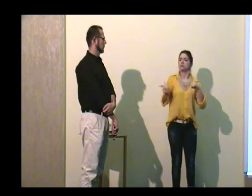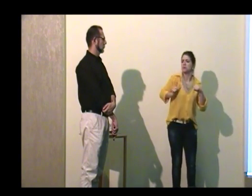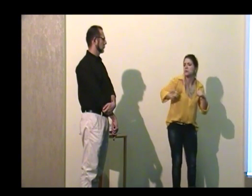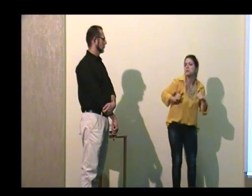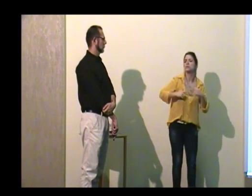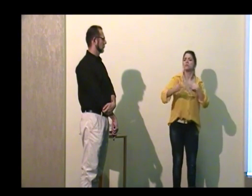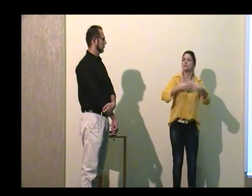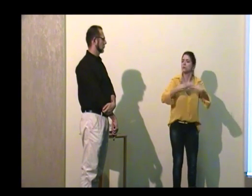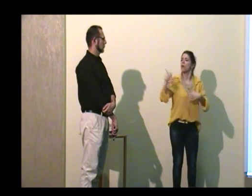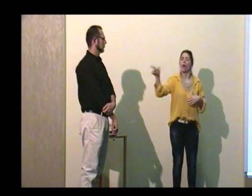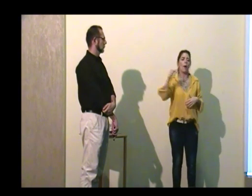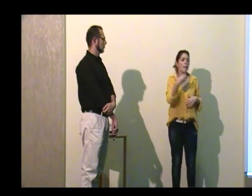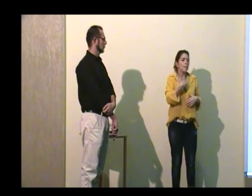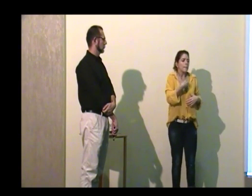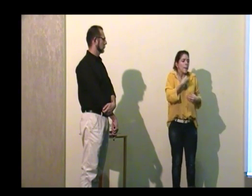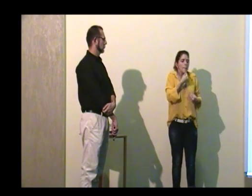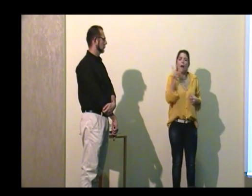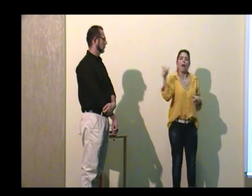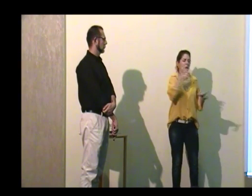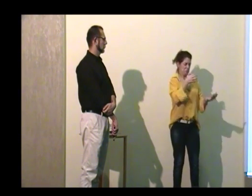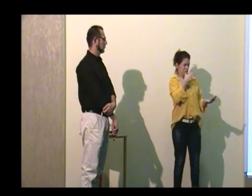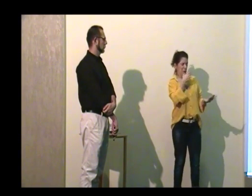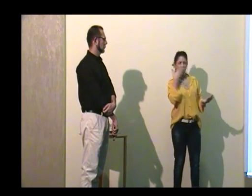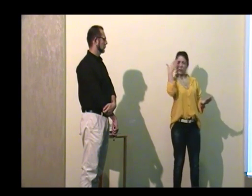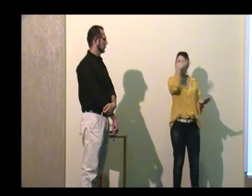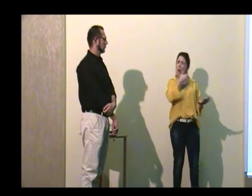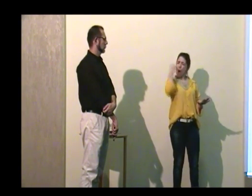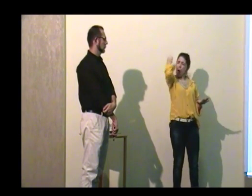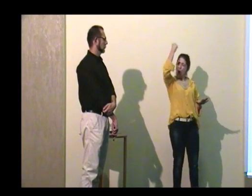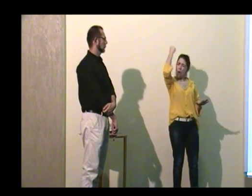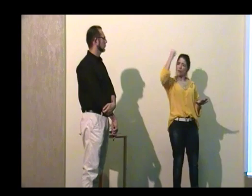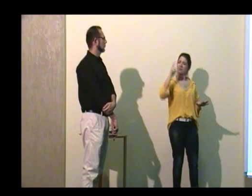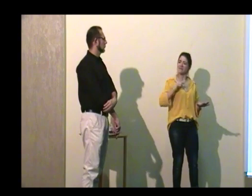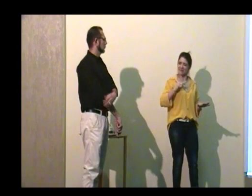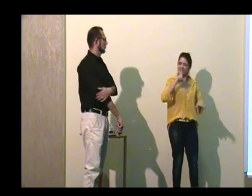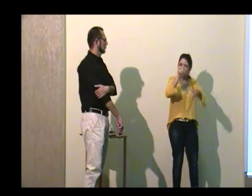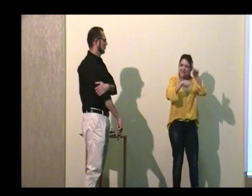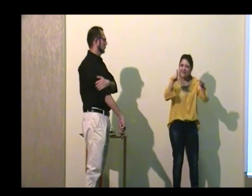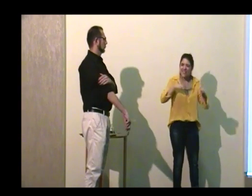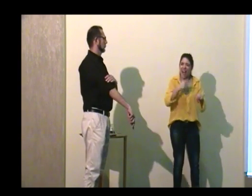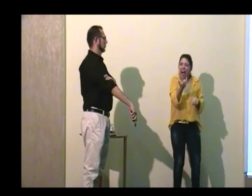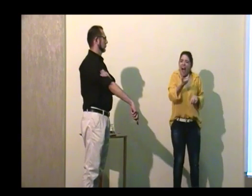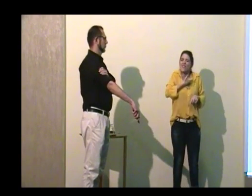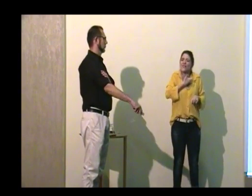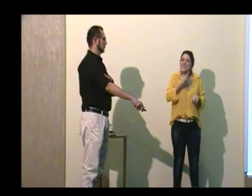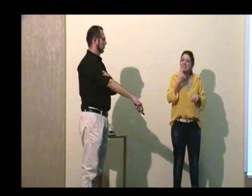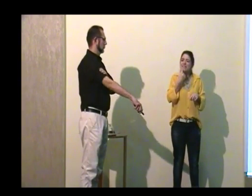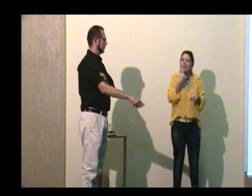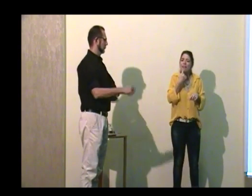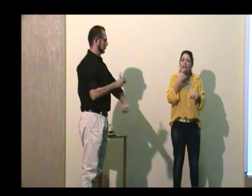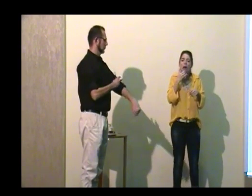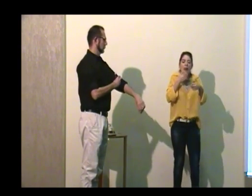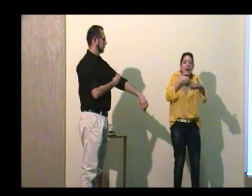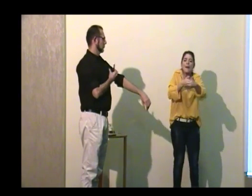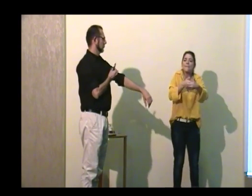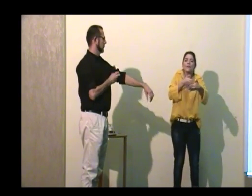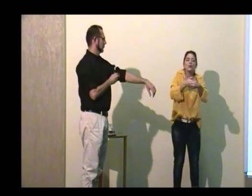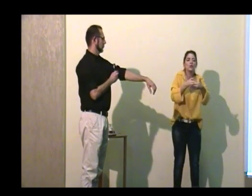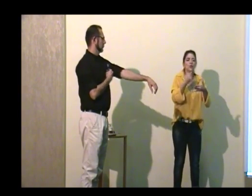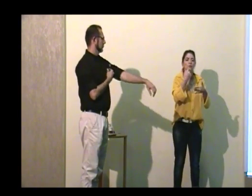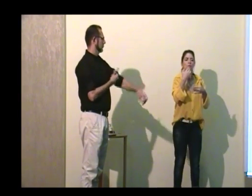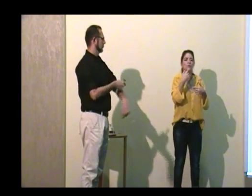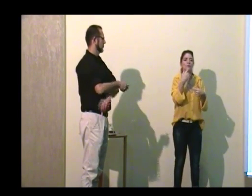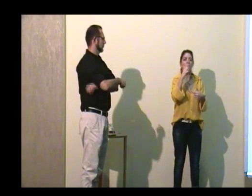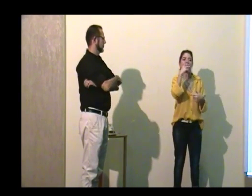vezes se acostuma em comer coisas mais doces, muito doces, exageradamente